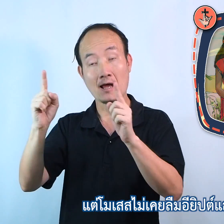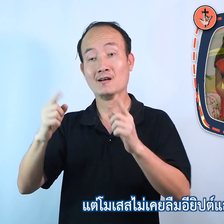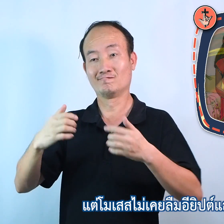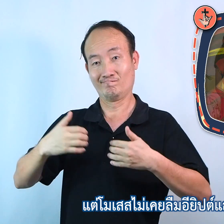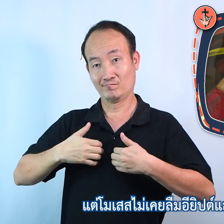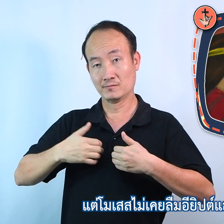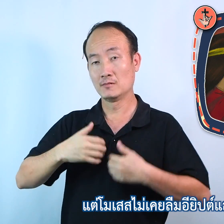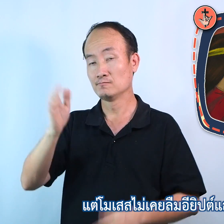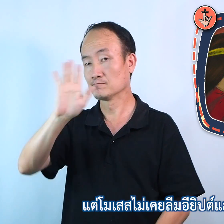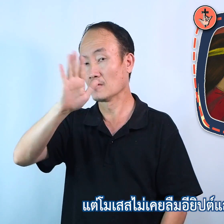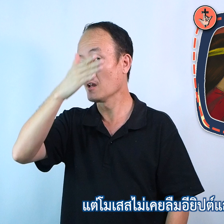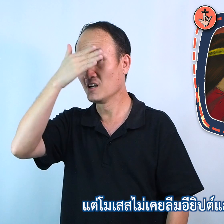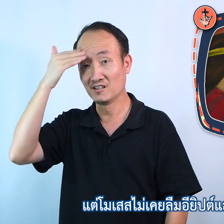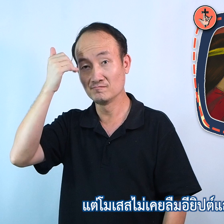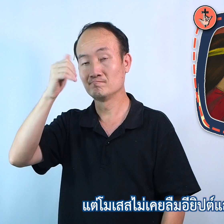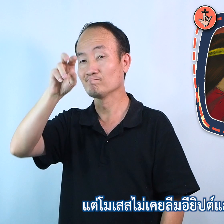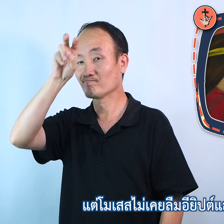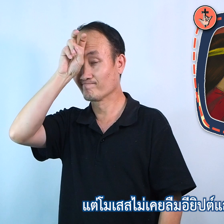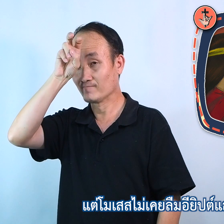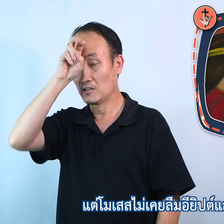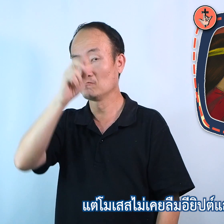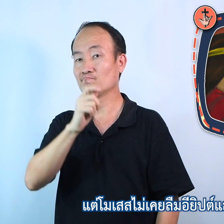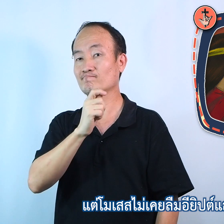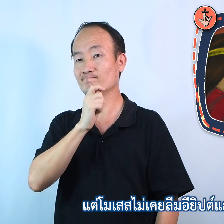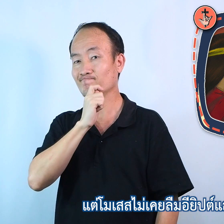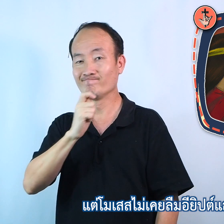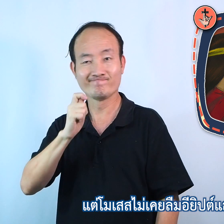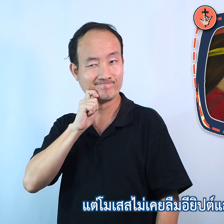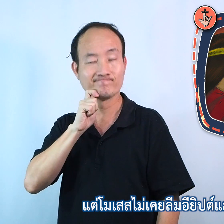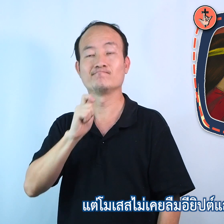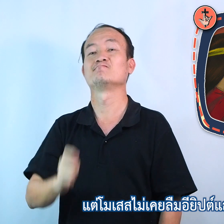แต่โมเสสไม่เคยลืมอียิปต์และคนอิสราเอล